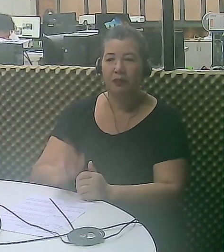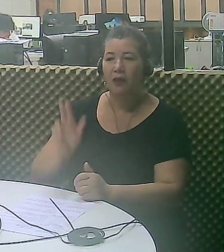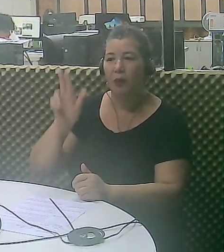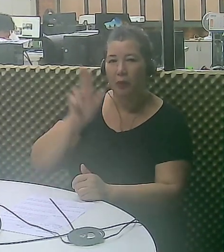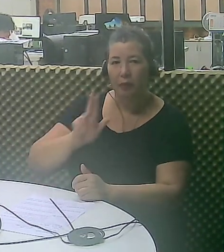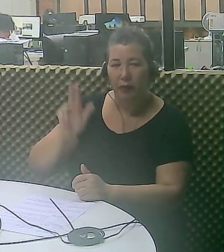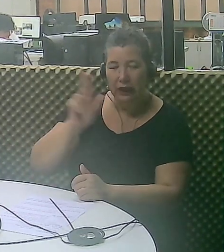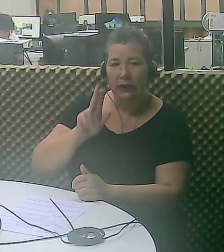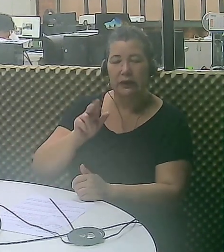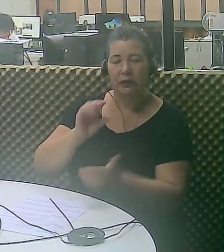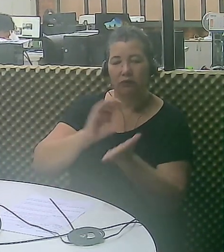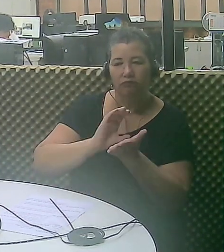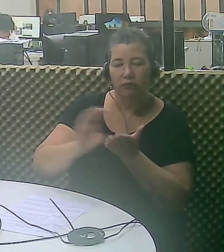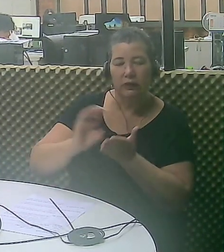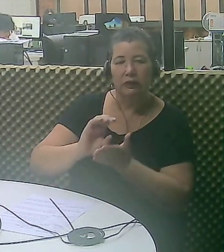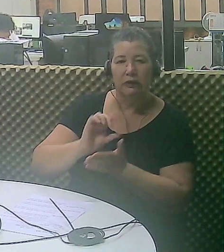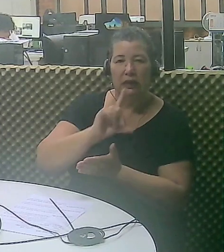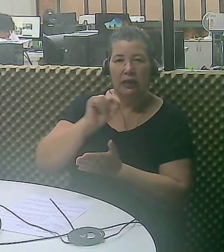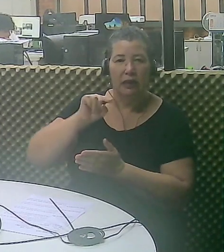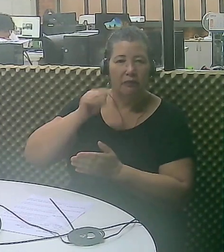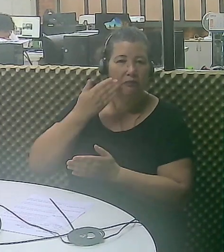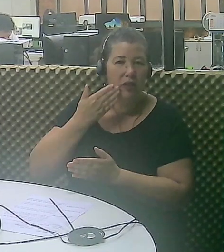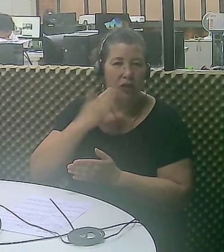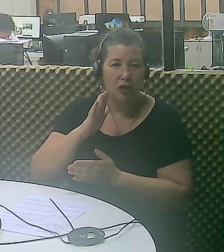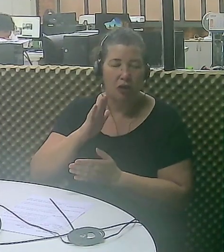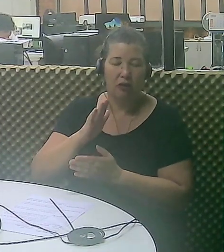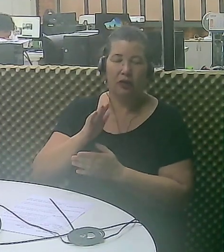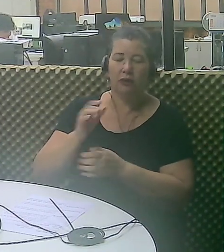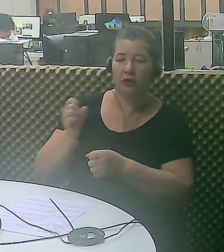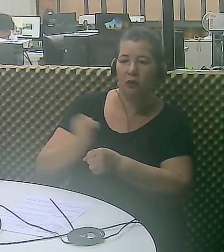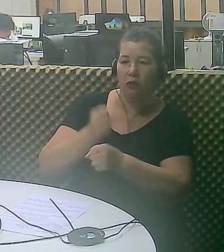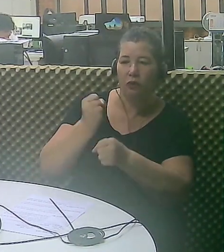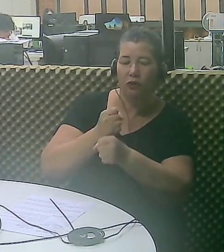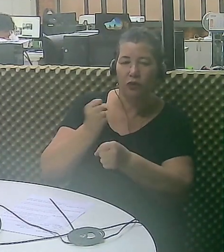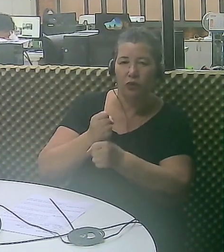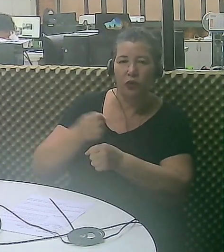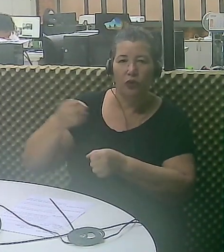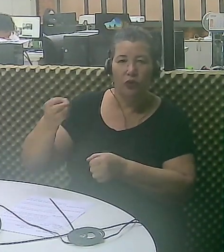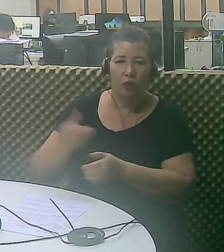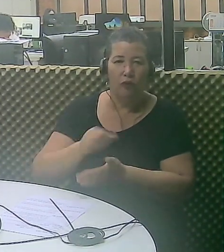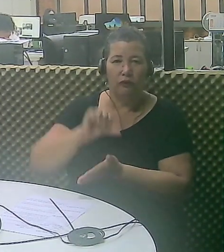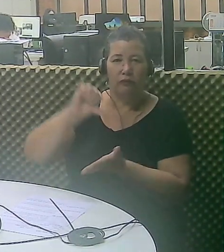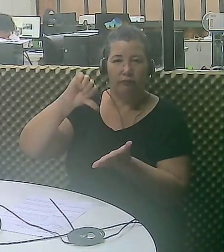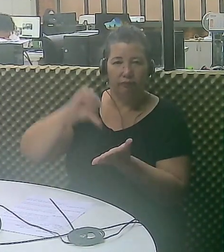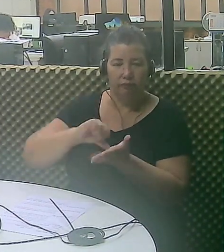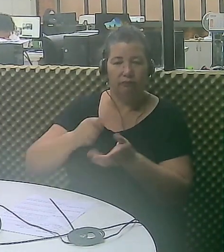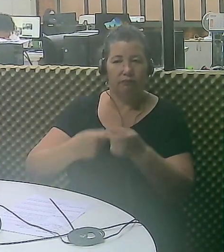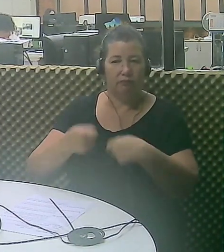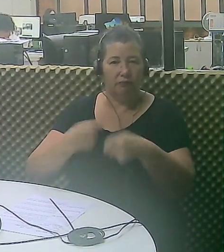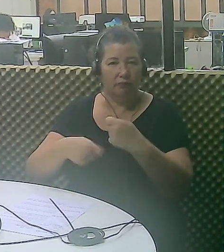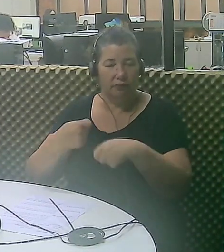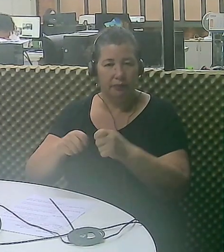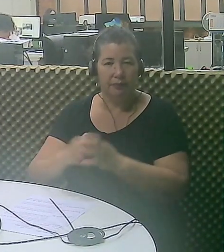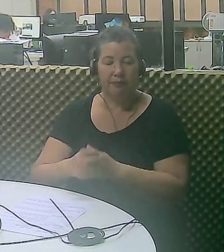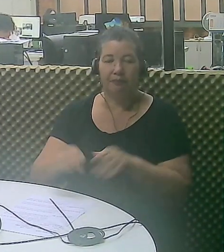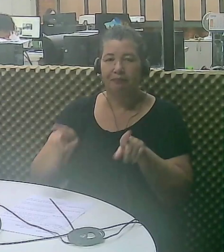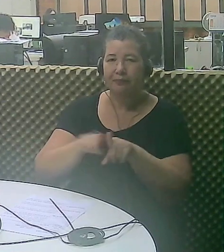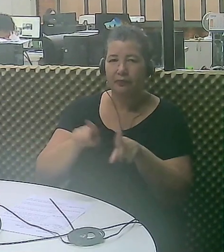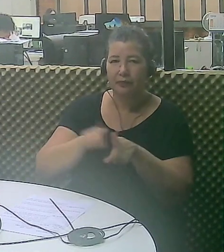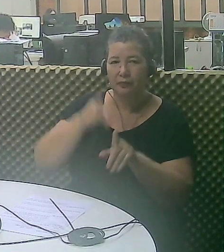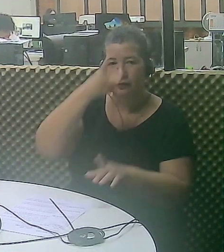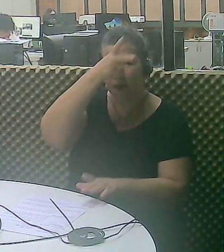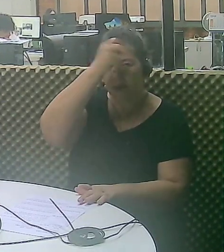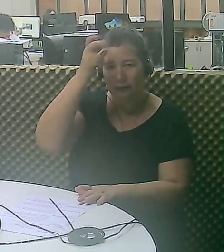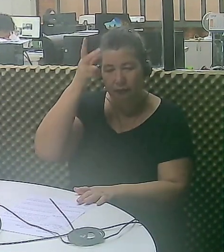Uberlândia recebe investimentos de 100 milhões de reais para a construção de novo centro comercial. E ainda, a Prefeitura